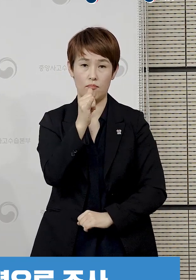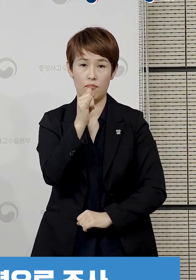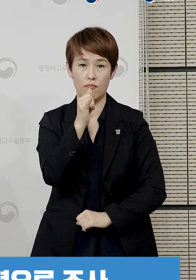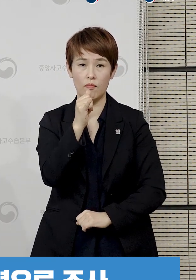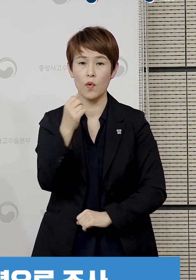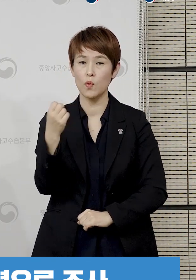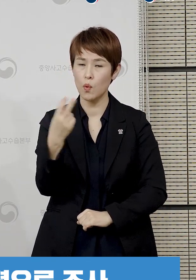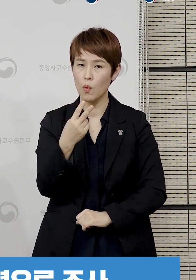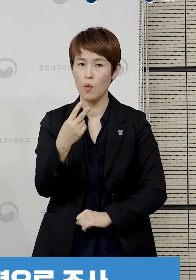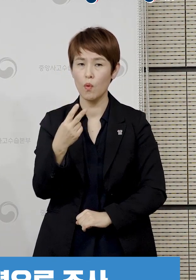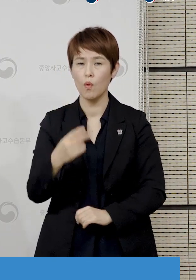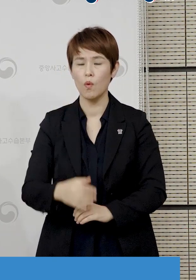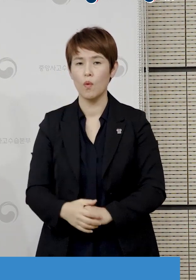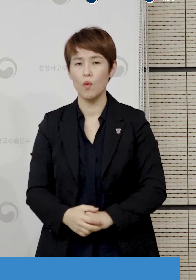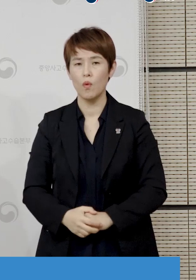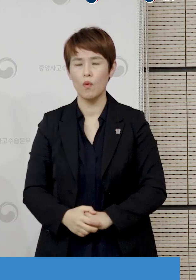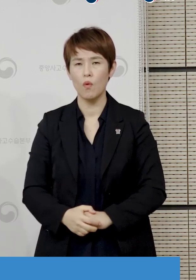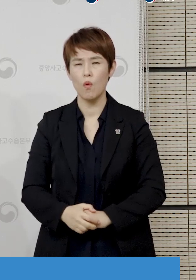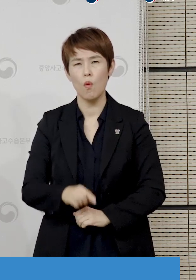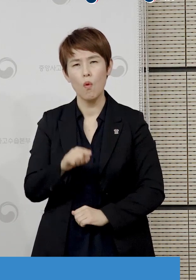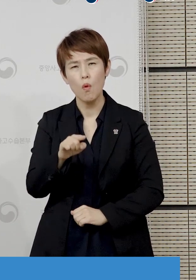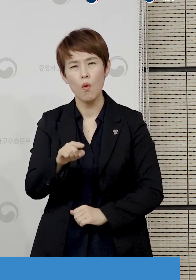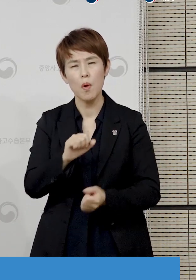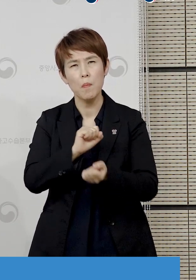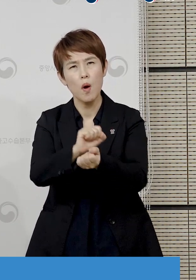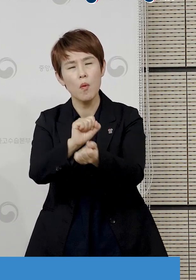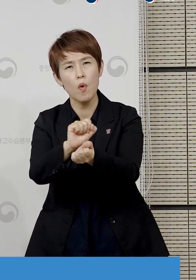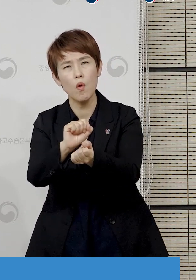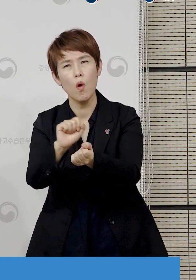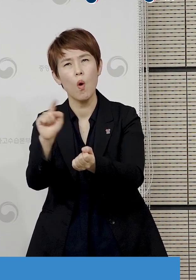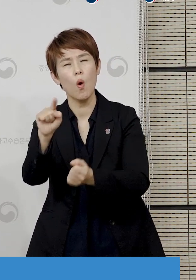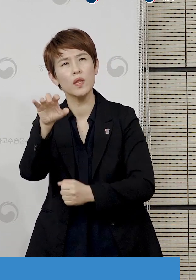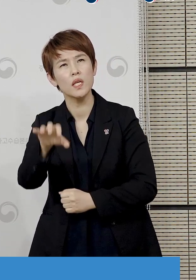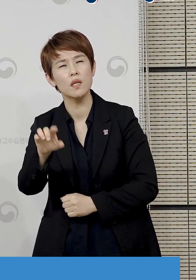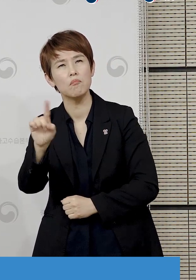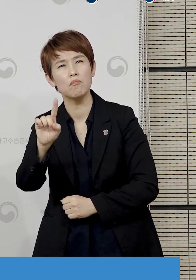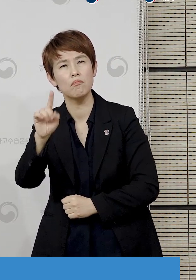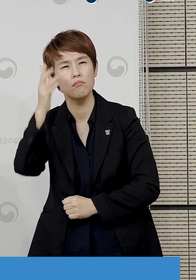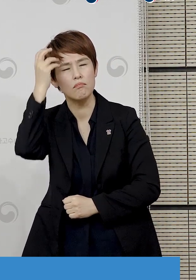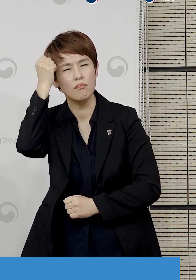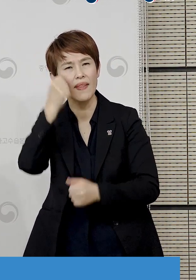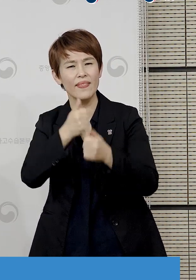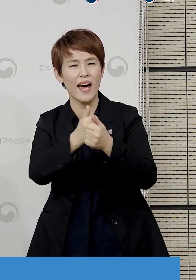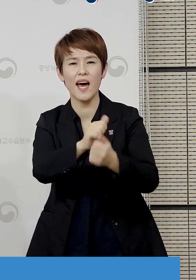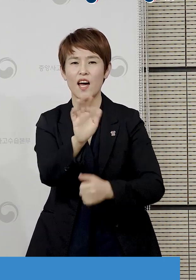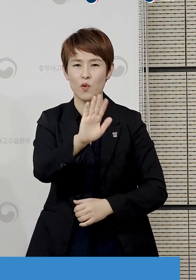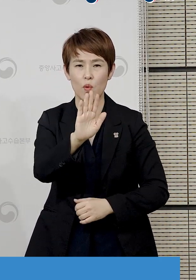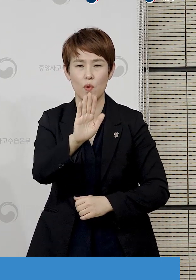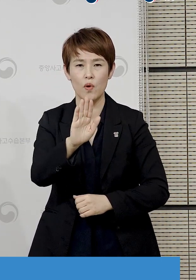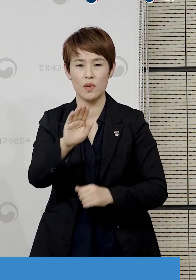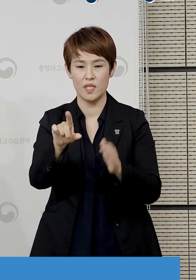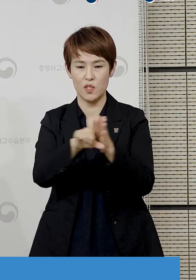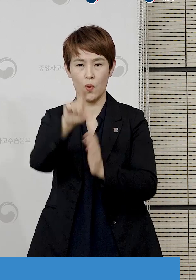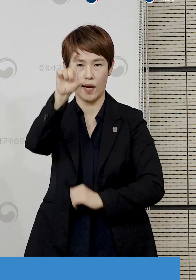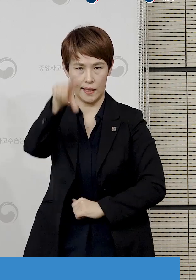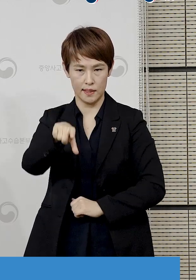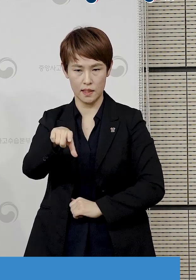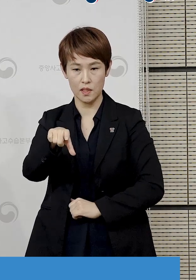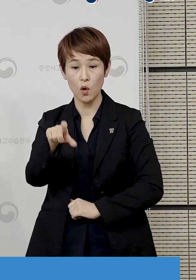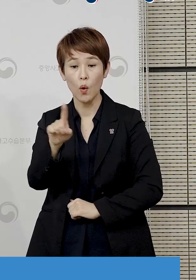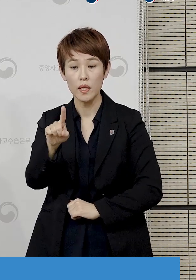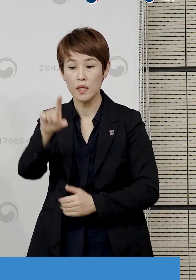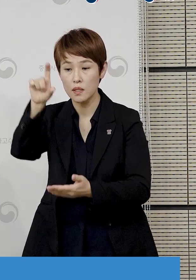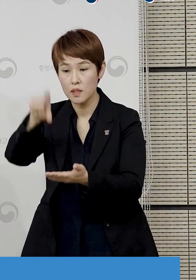조사를 하기도 하고, 또 당사자들의 기억에 의존하는 경우만이 있는 것이 아니라 그